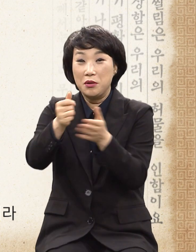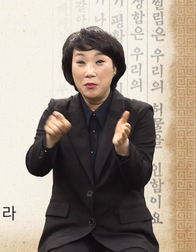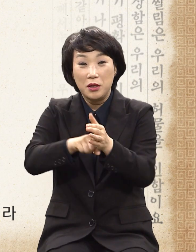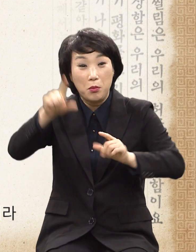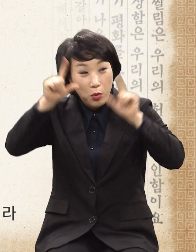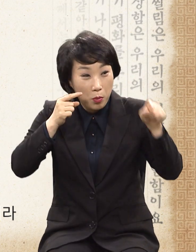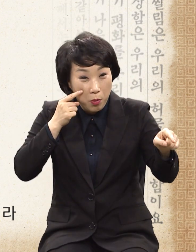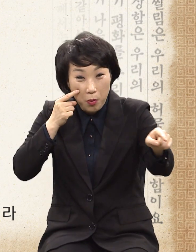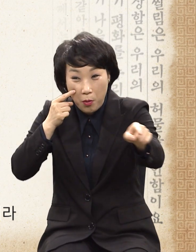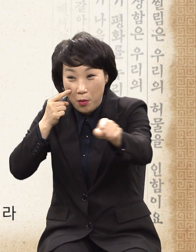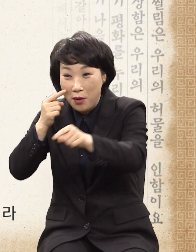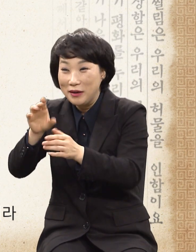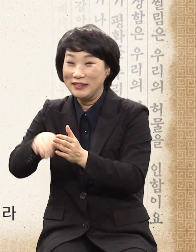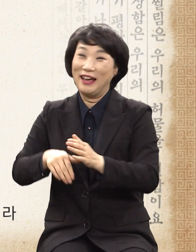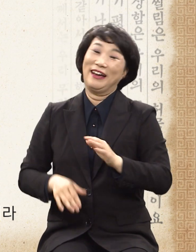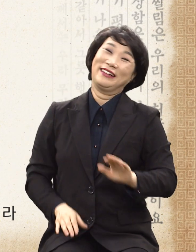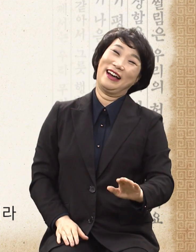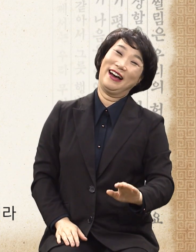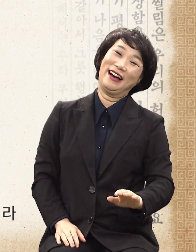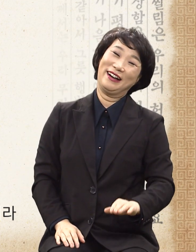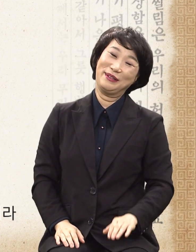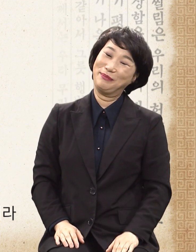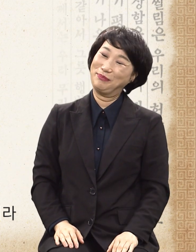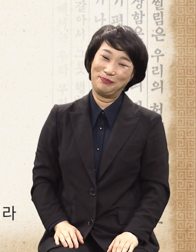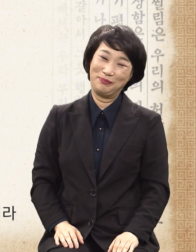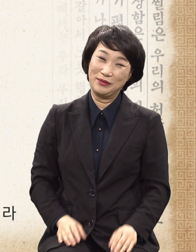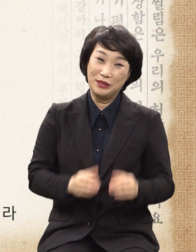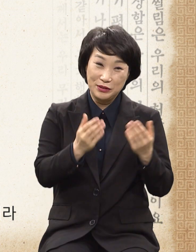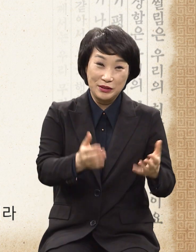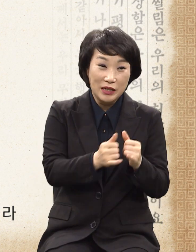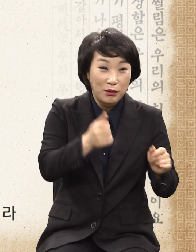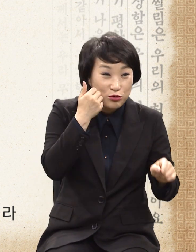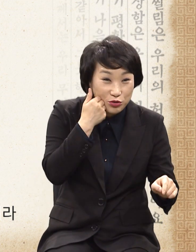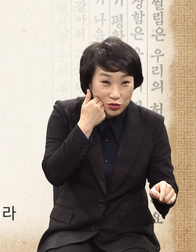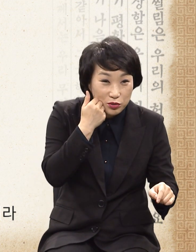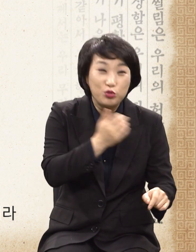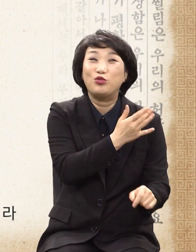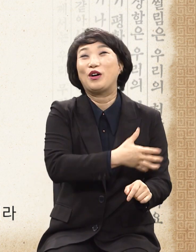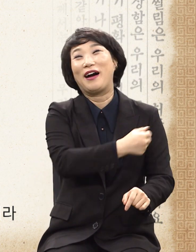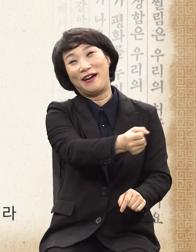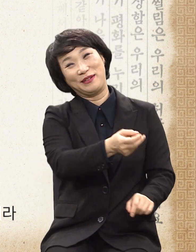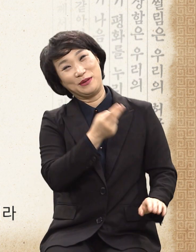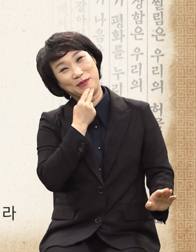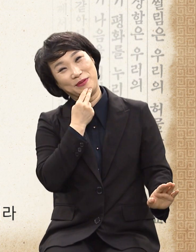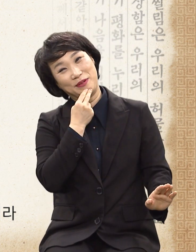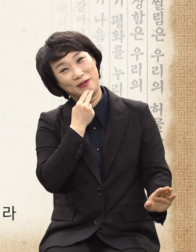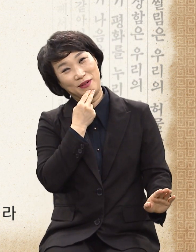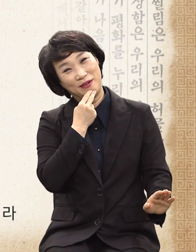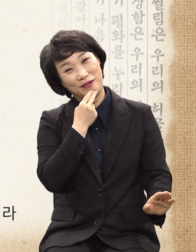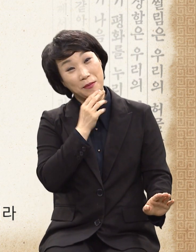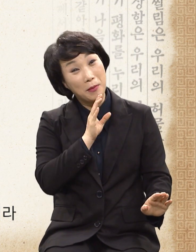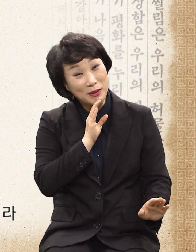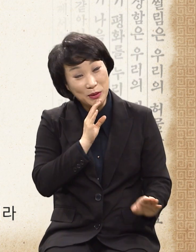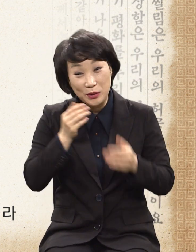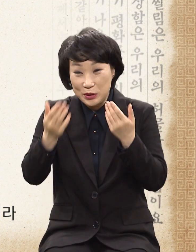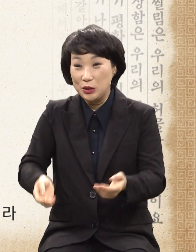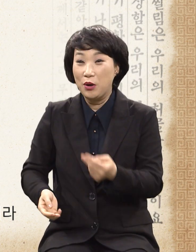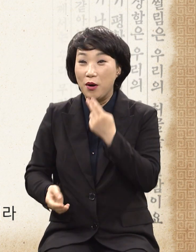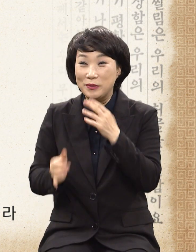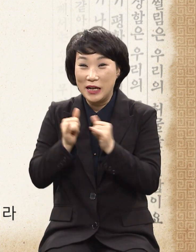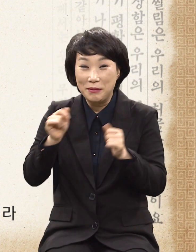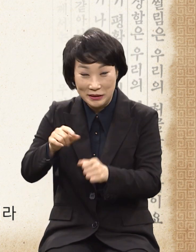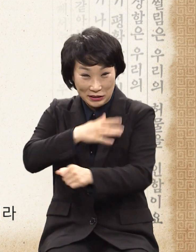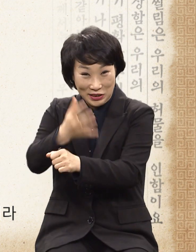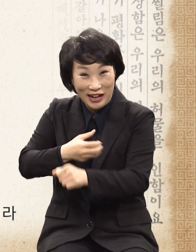그 모습을 바라볼 때마다 쉬는 자에게는 그런 능력이 없어요. 쉬지 않는 자에게